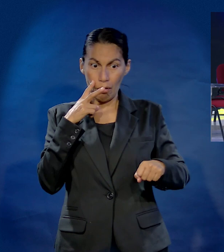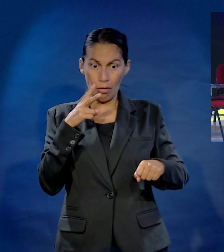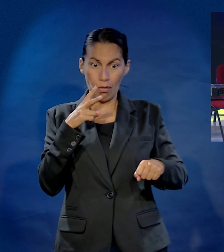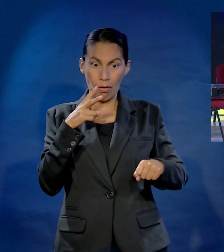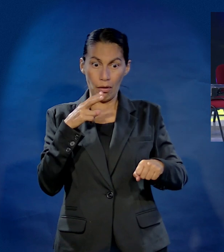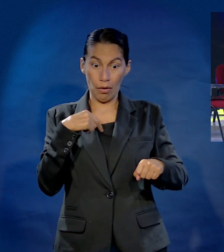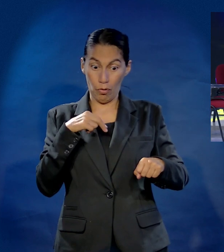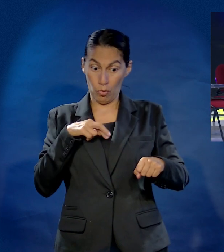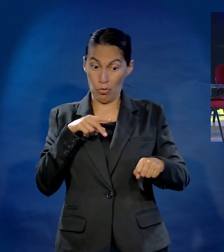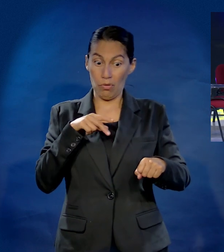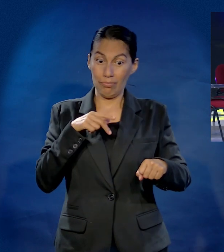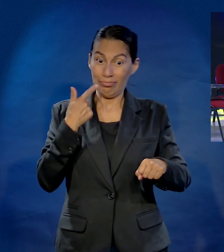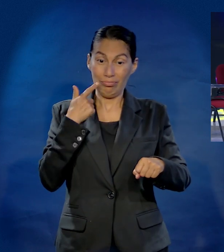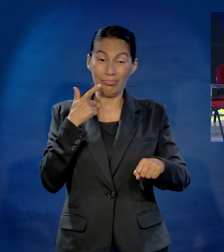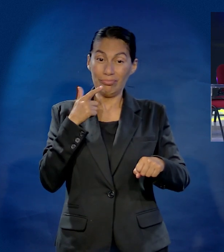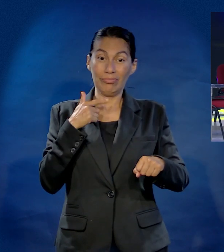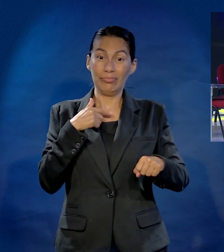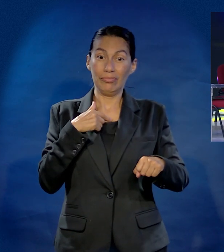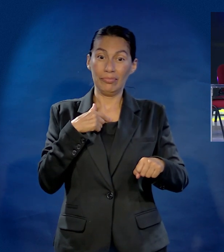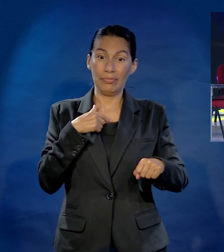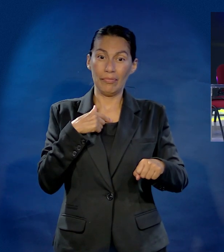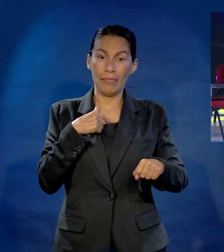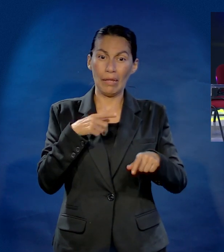pero el niño no quería subir.